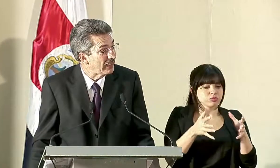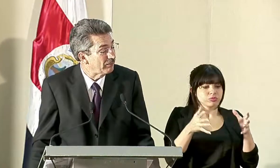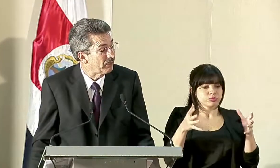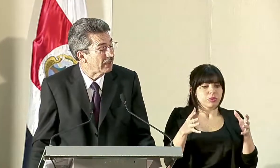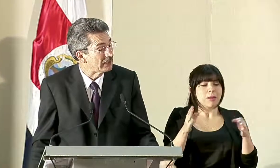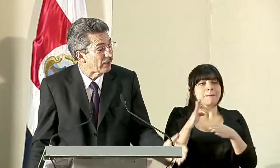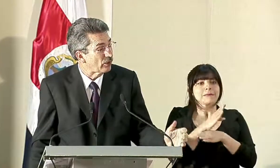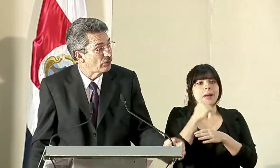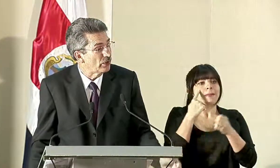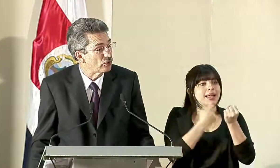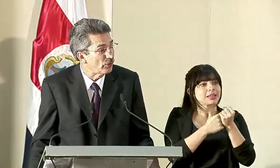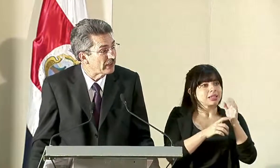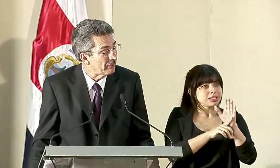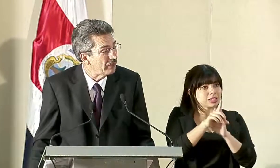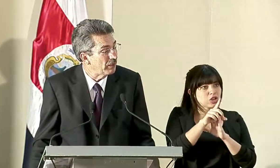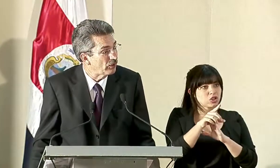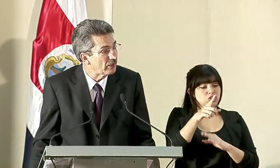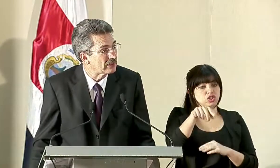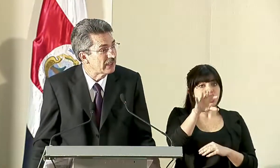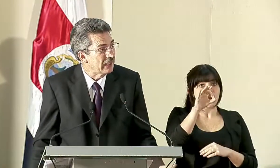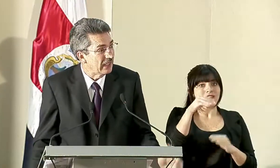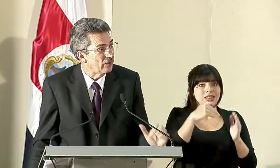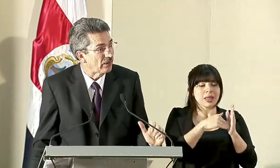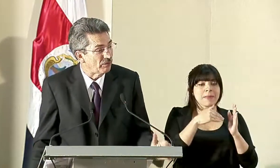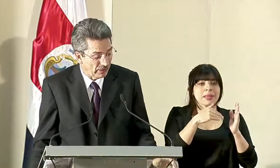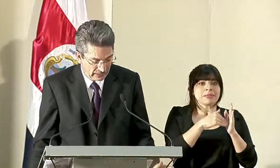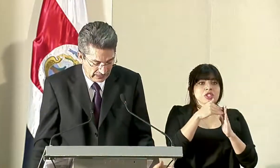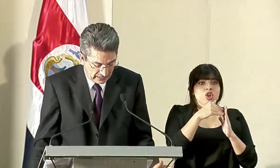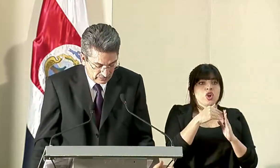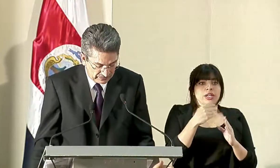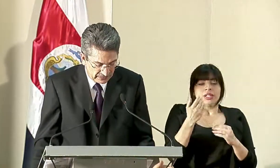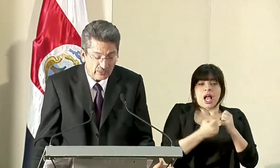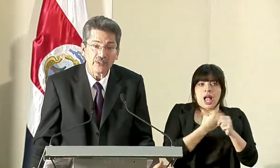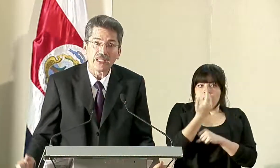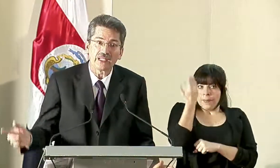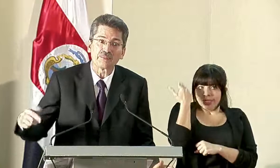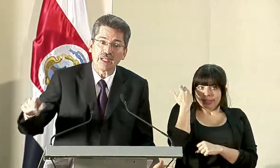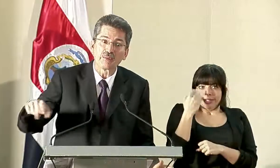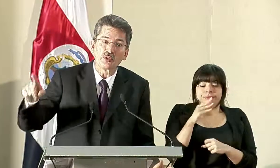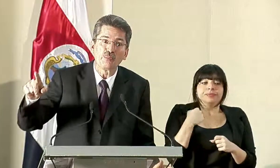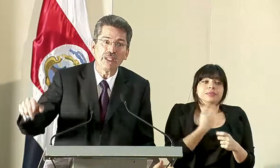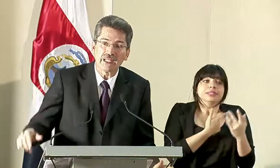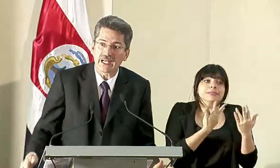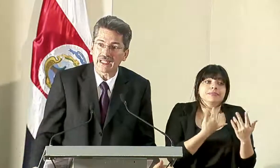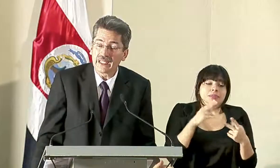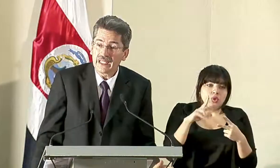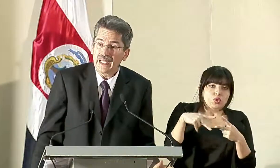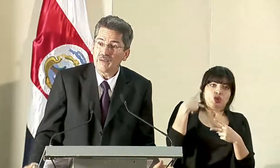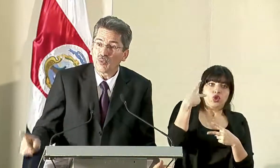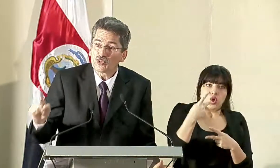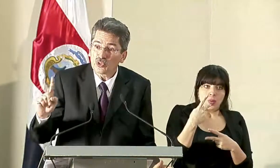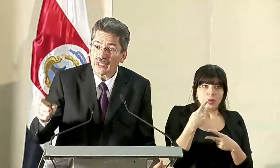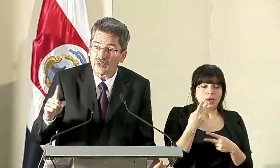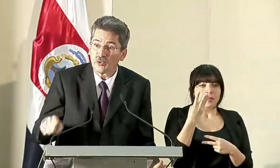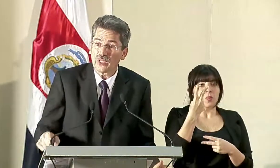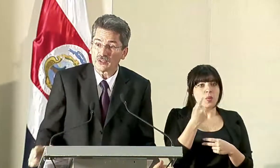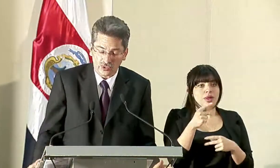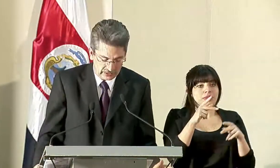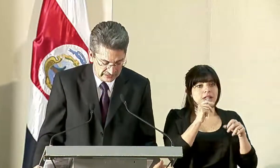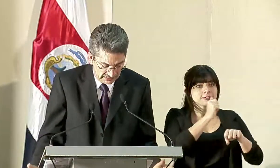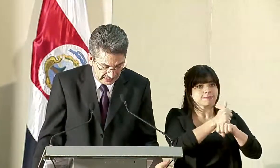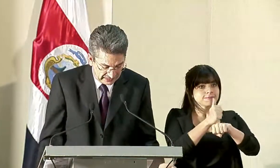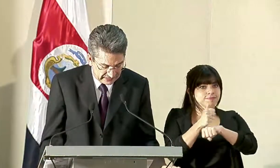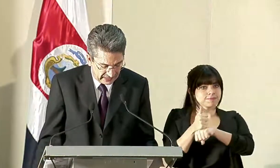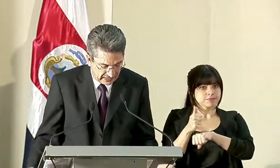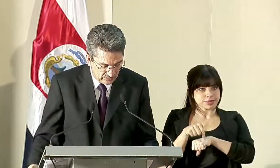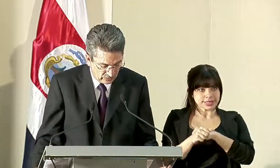medio de Banca para el Desarrollo de los 90 mil millones en lo que fue el año pasado y que esperamos duplicar el monto de